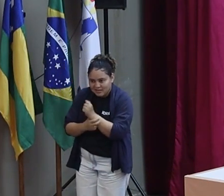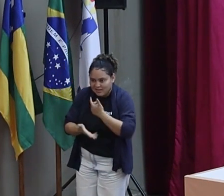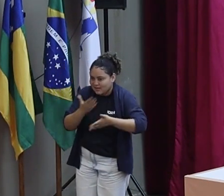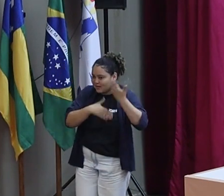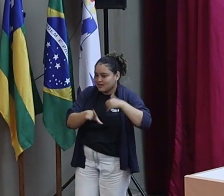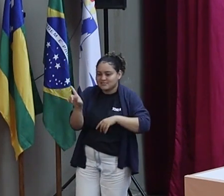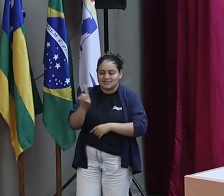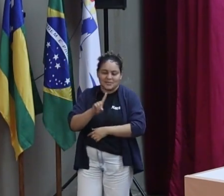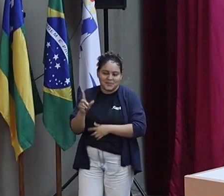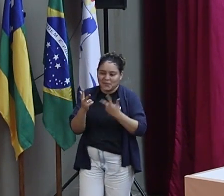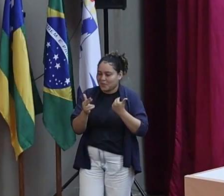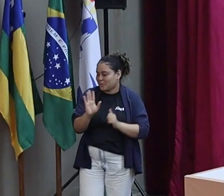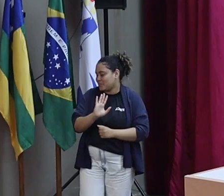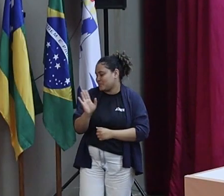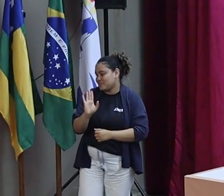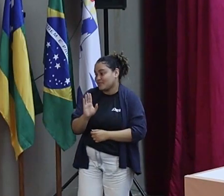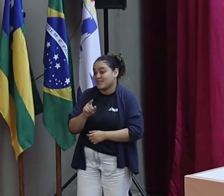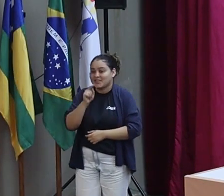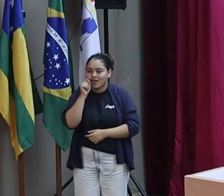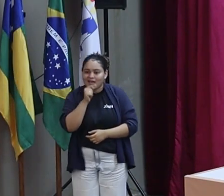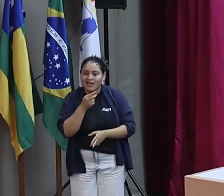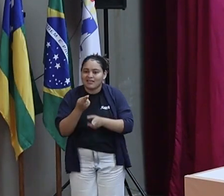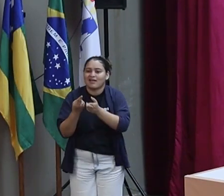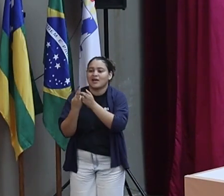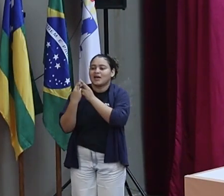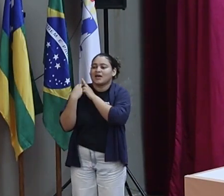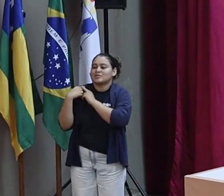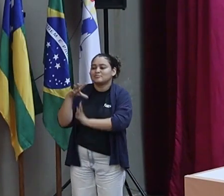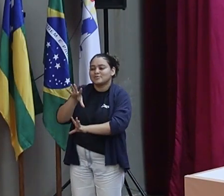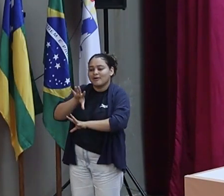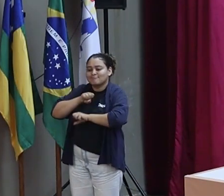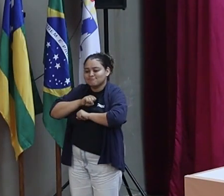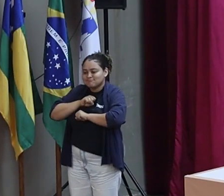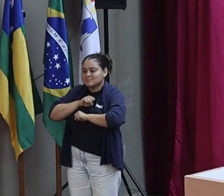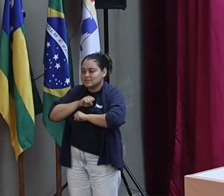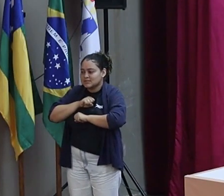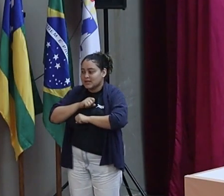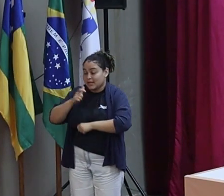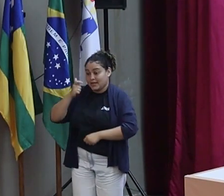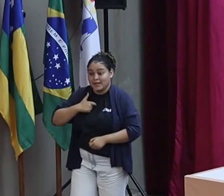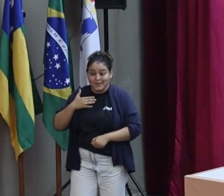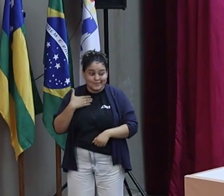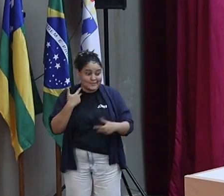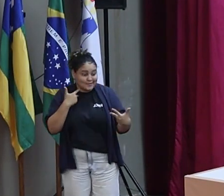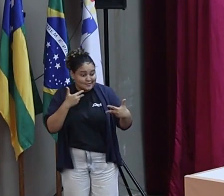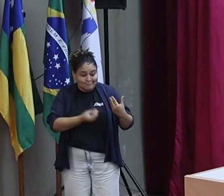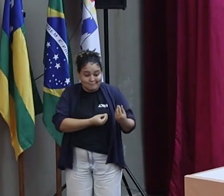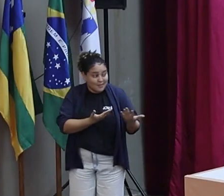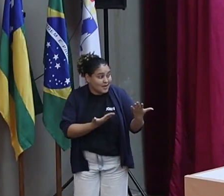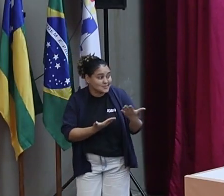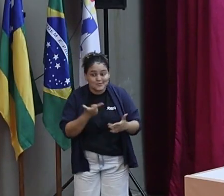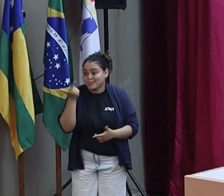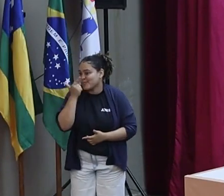assim. Então, a professora Marilda assumiu... Eu estava lá, eu não podia assumir porque eu estava tentando